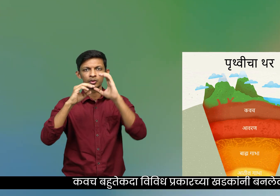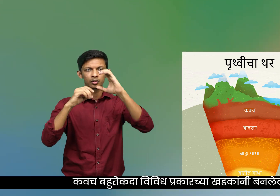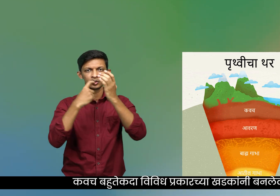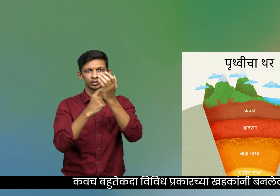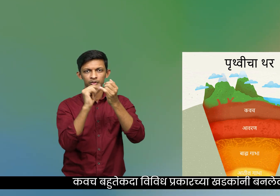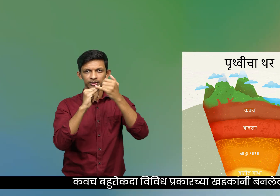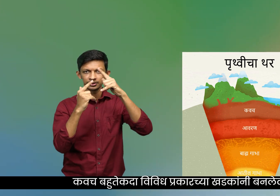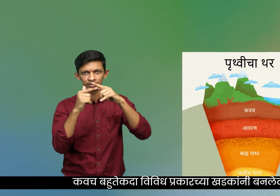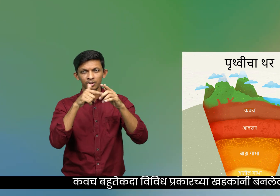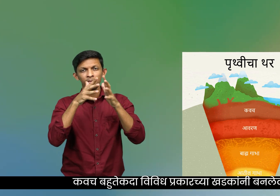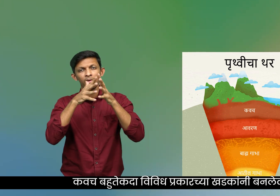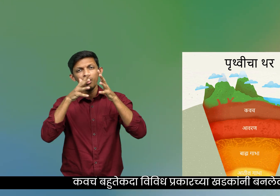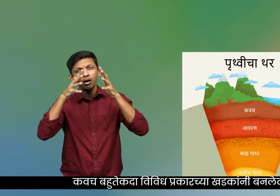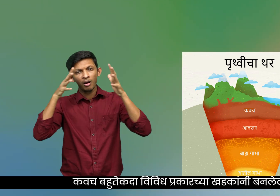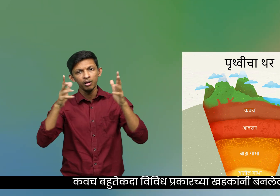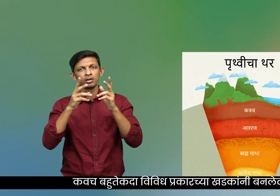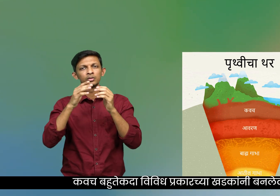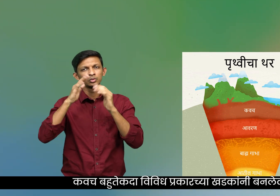प्रकारच्या खडकांनी बनलेला असतो.